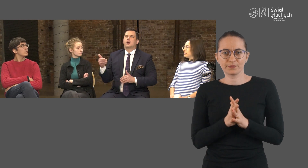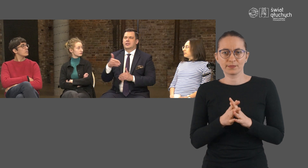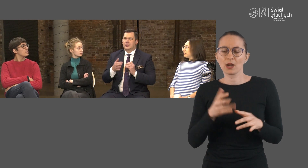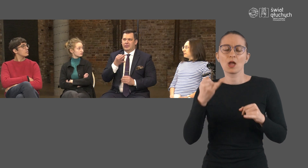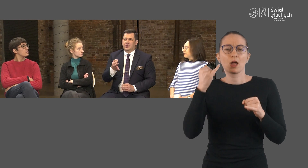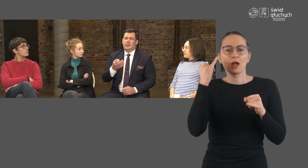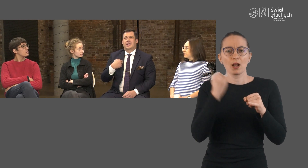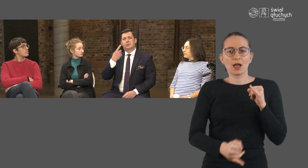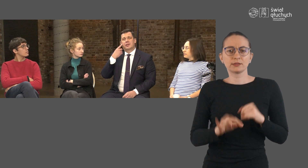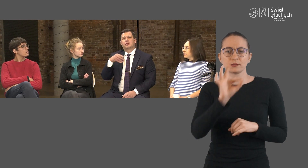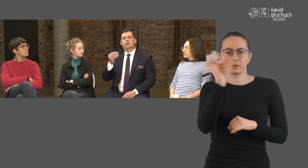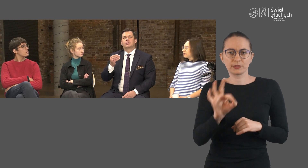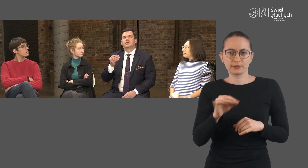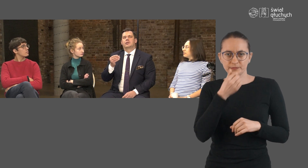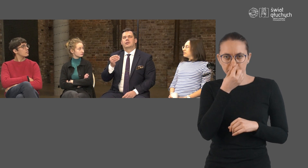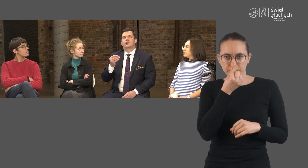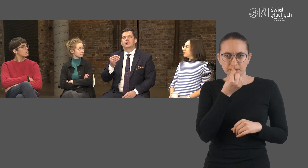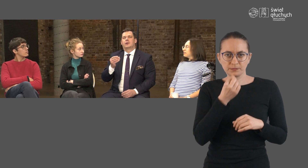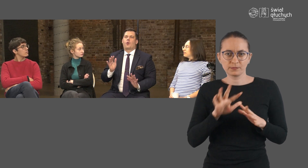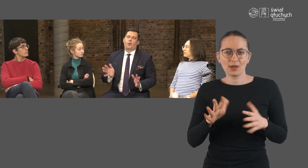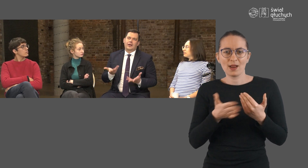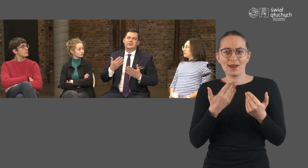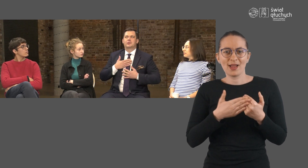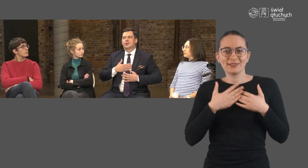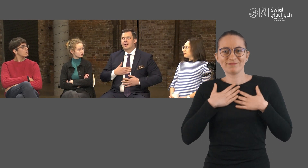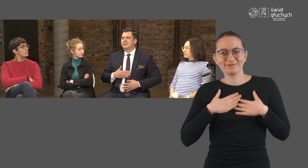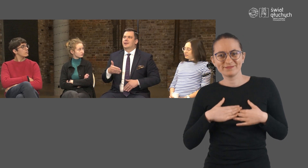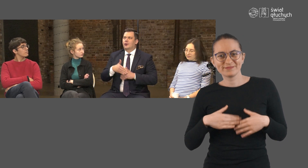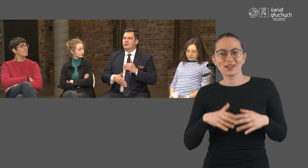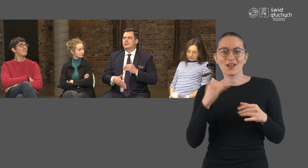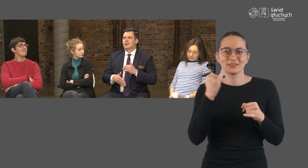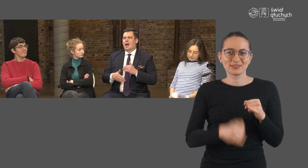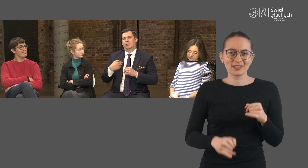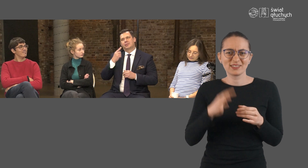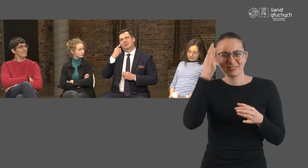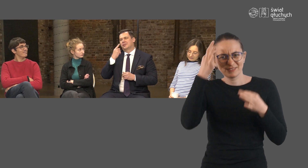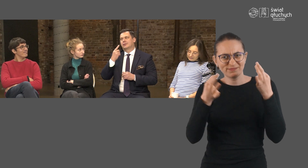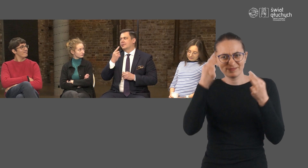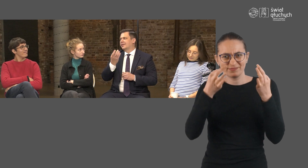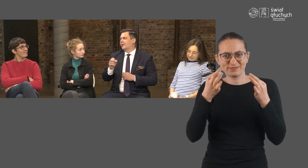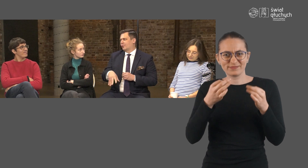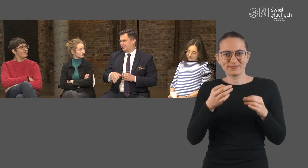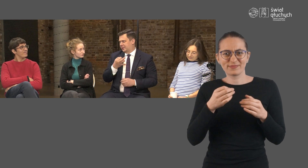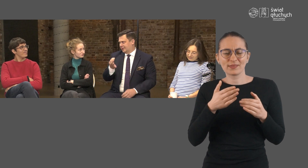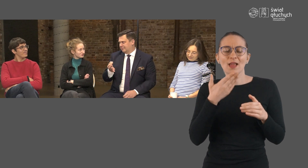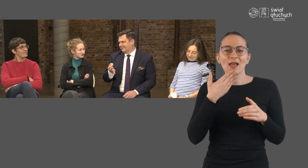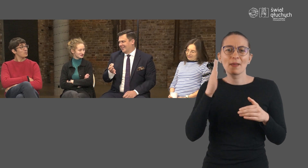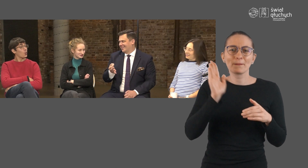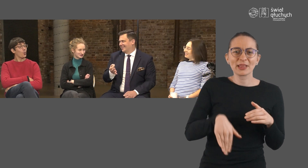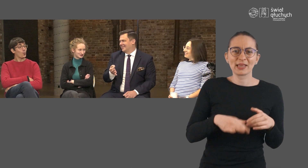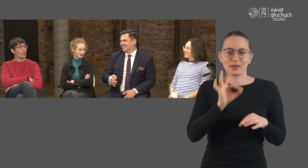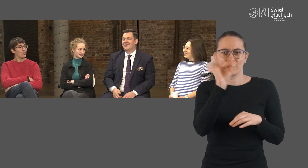Dobra, ostatnie pytanie. Ja myślałem na początku, że będzie łatwe, przyjemne na koniec, a potem tak myślę, że jest najgorszym